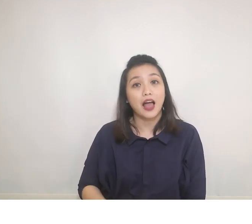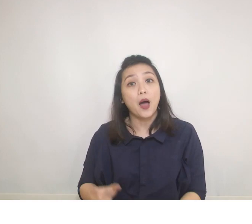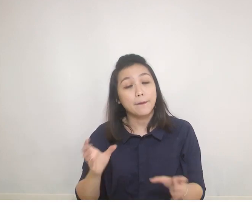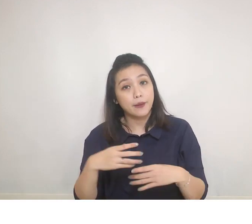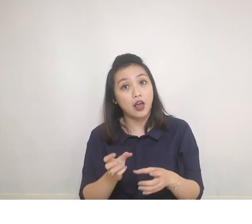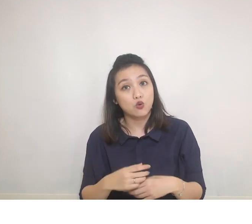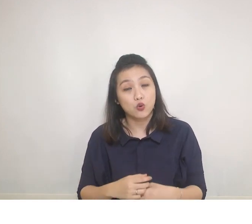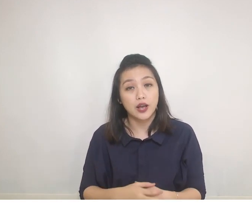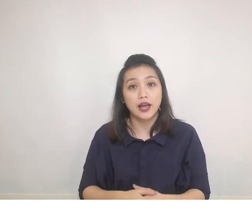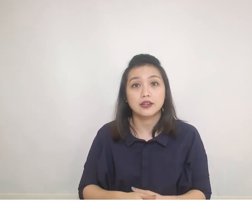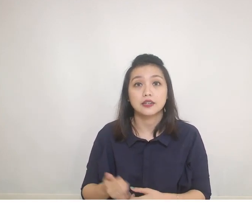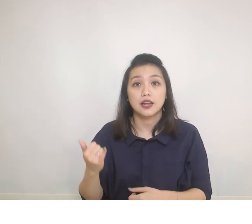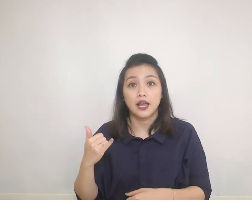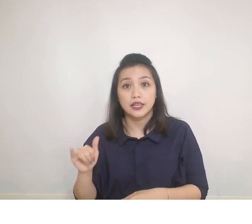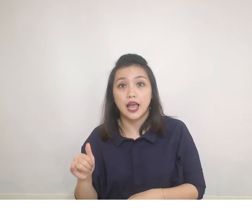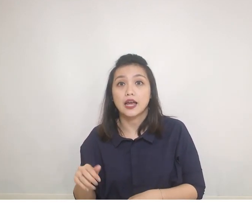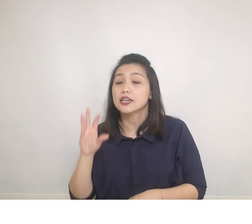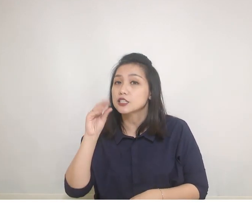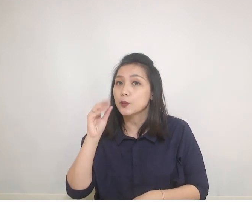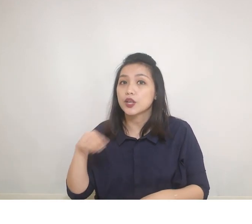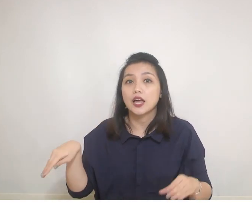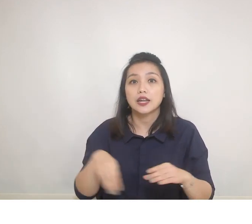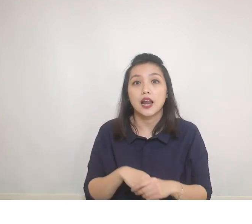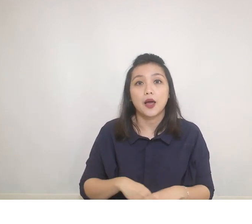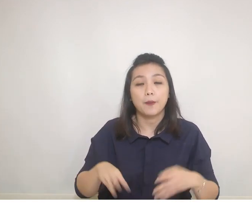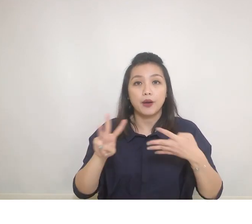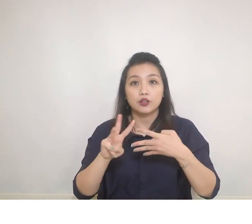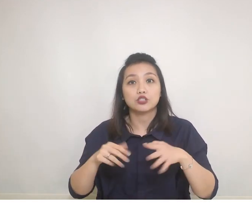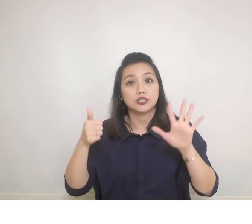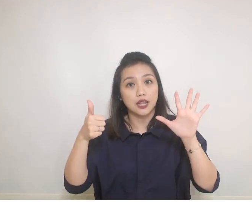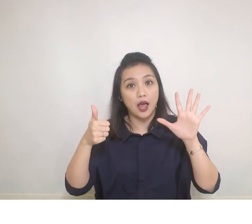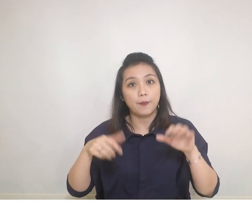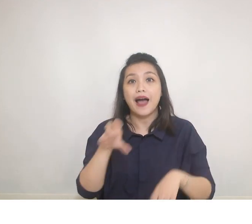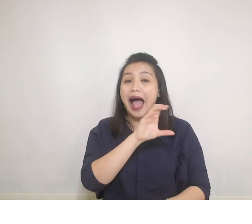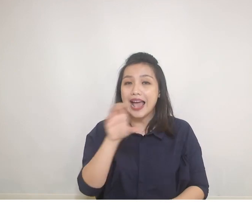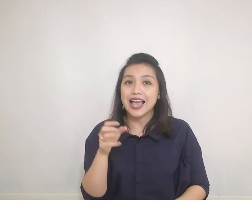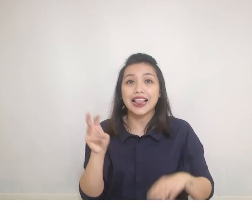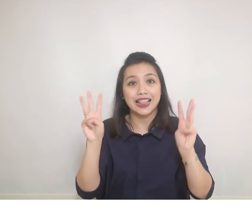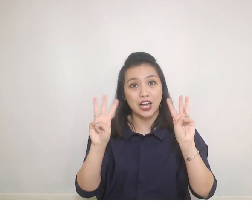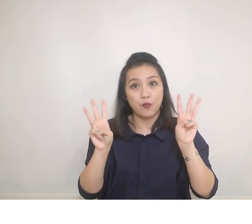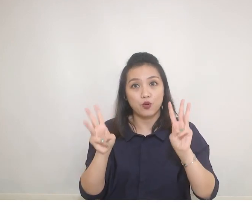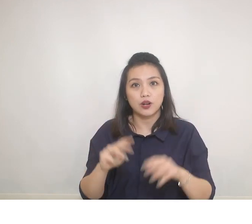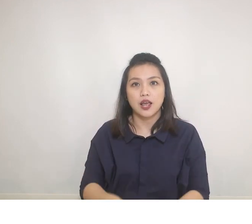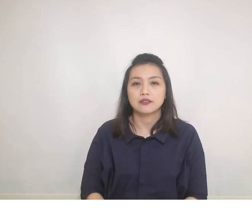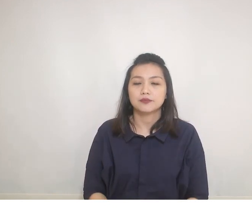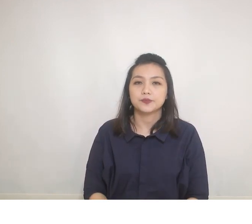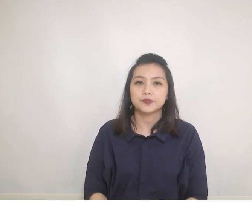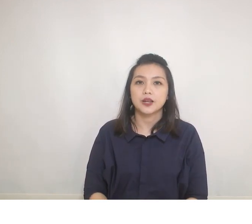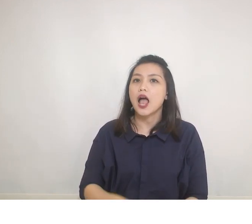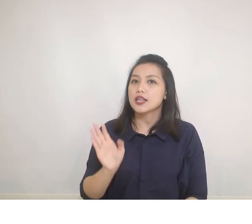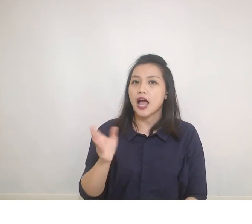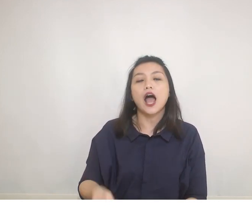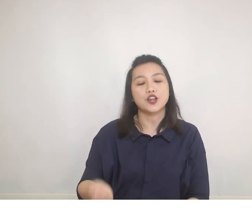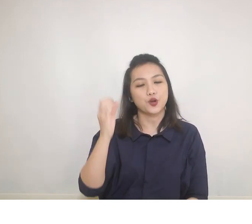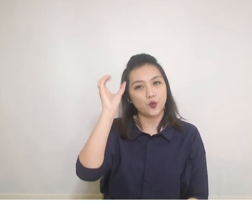harus jelas. Kita mencari dahulu kerajaan Allah. Ya. Karena kalau kita mencarinya adalah